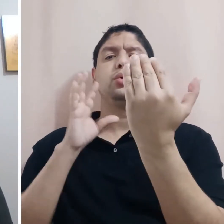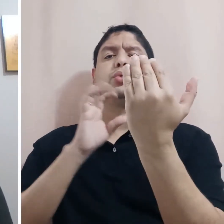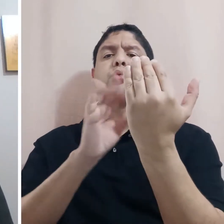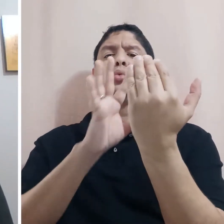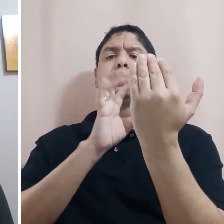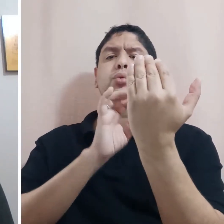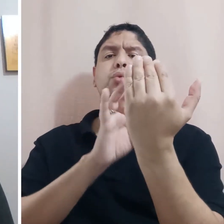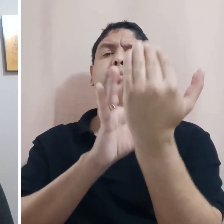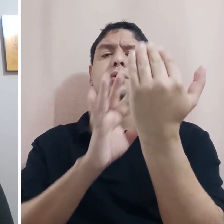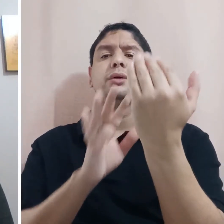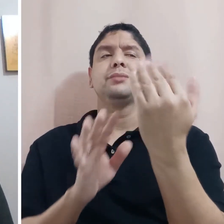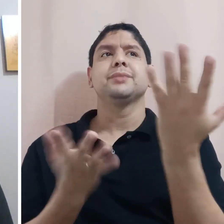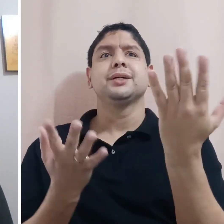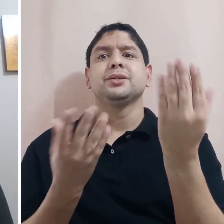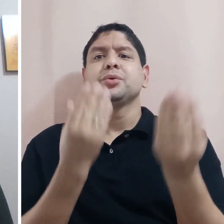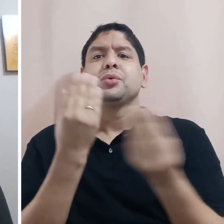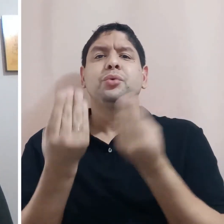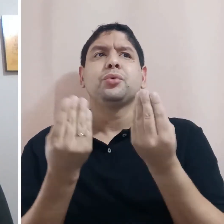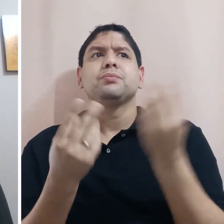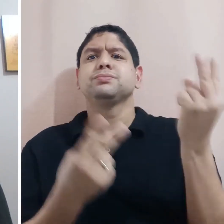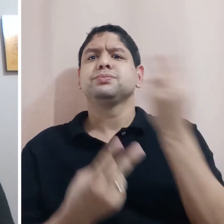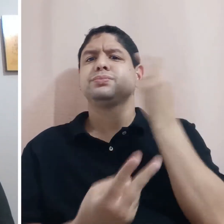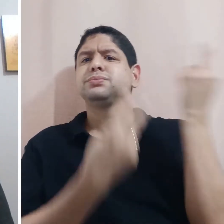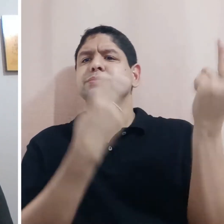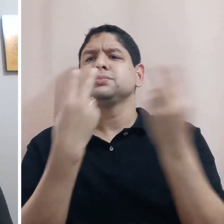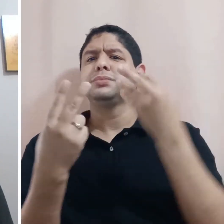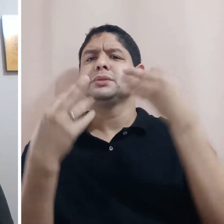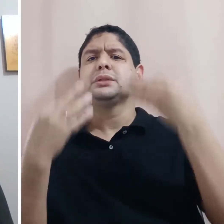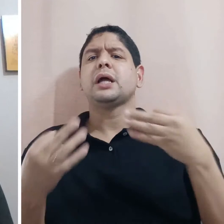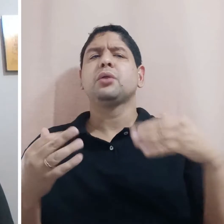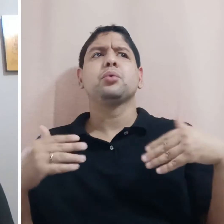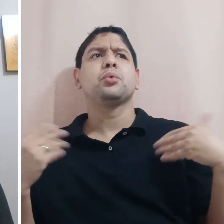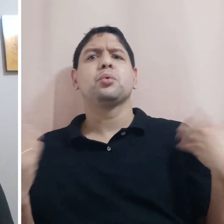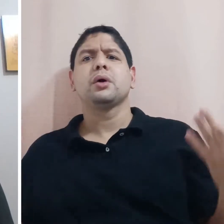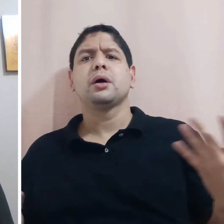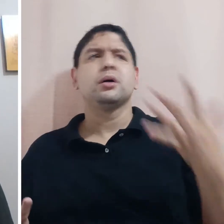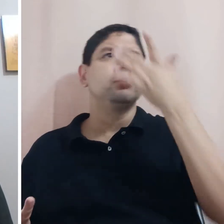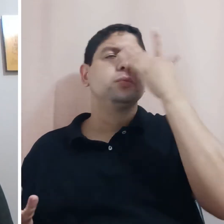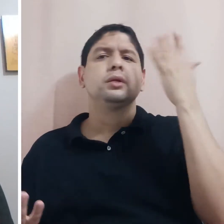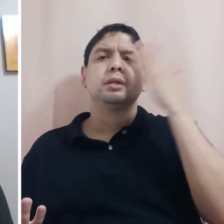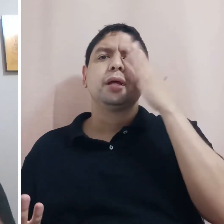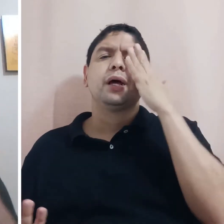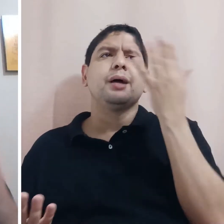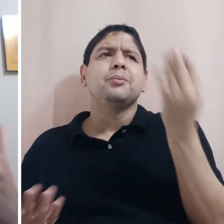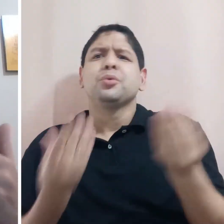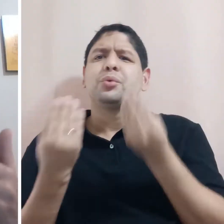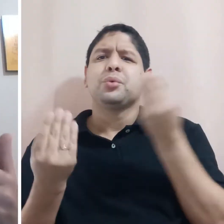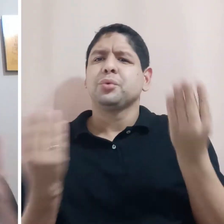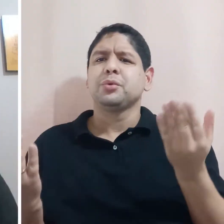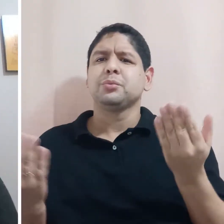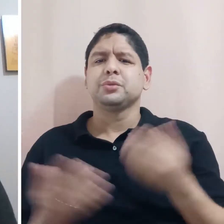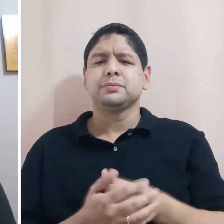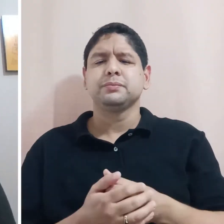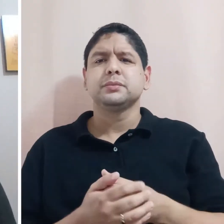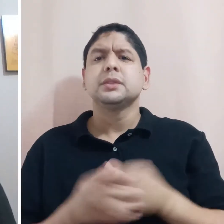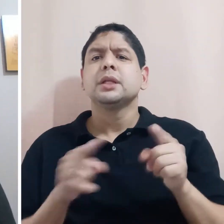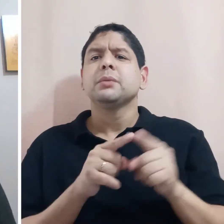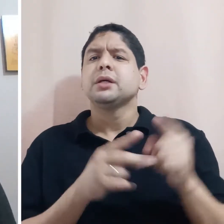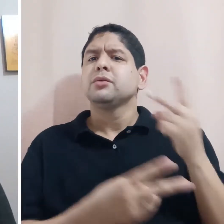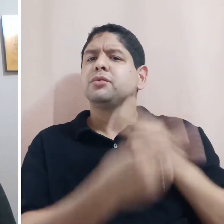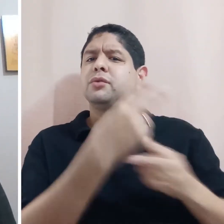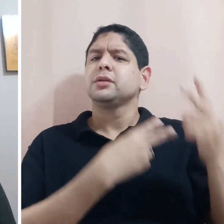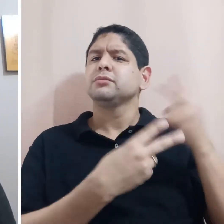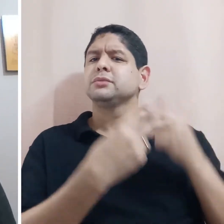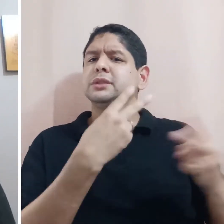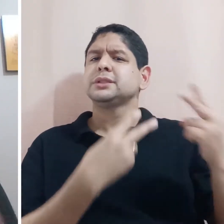eram movidas pela força do vento, né, imaginar assim, quando não tinha o vento favorável, né? O vento na direção em que as pessoas